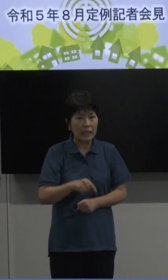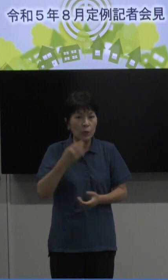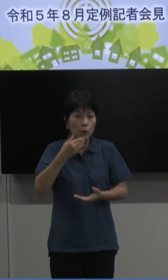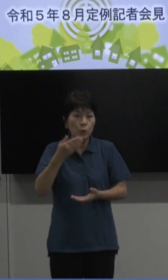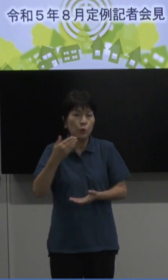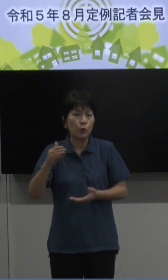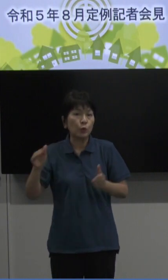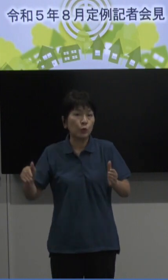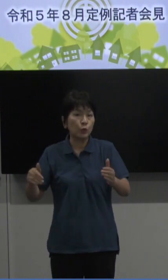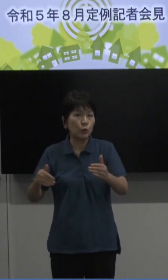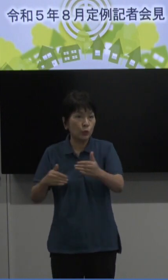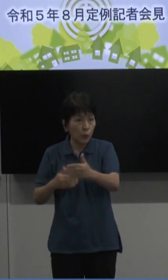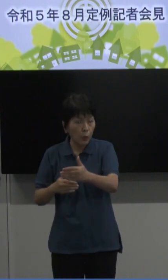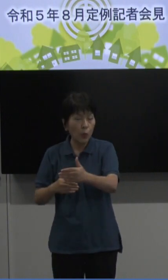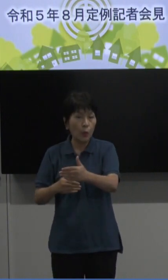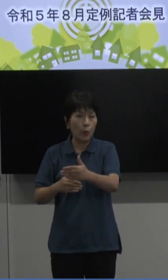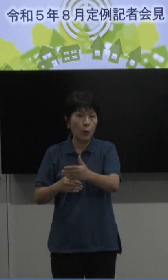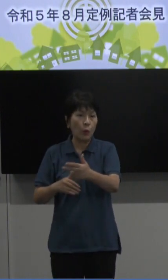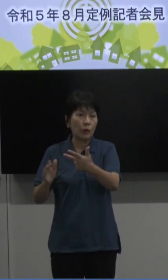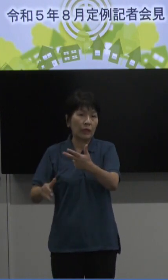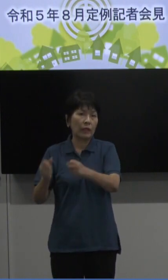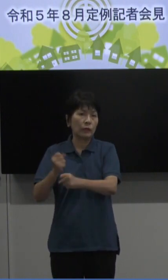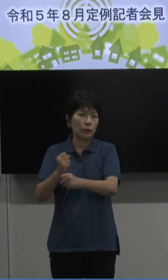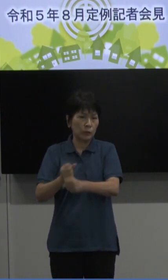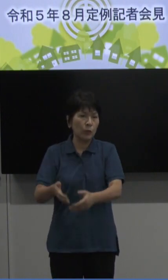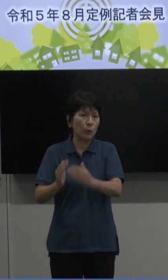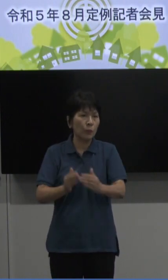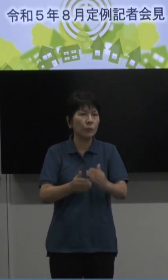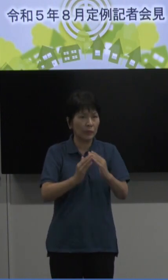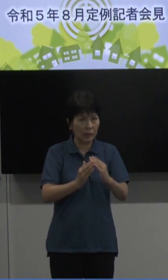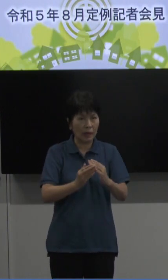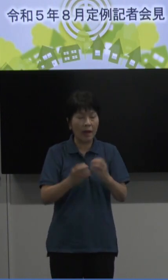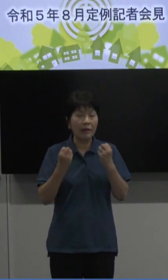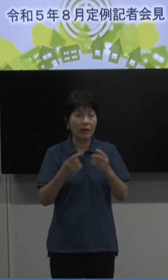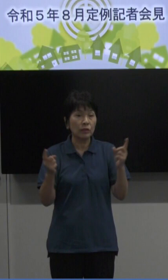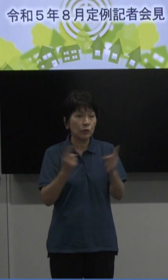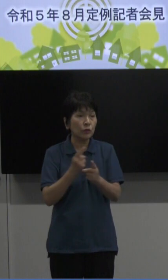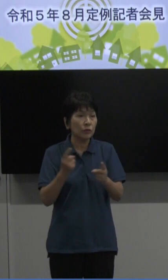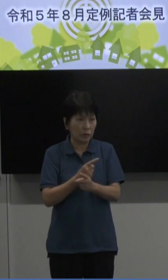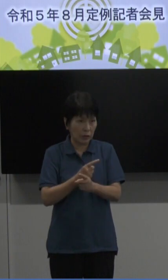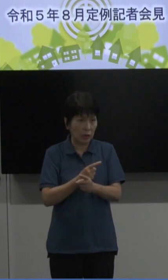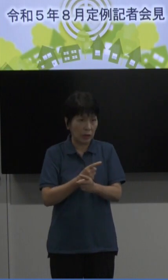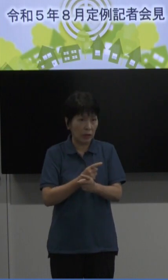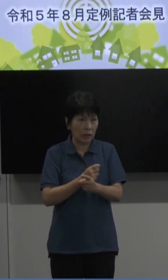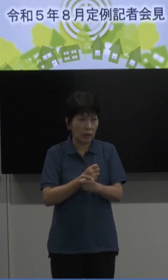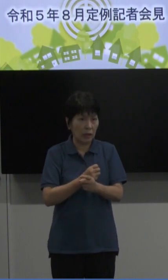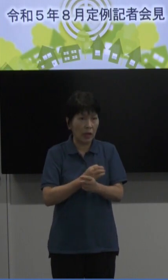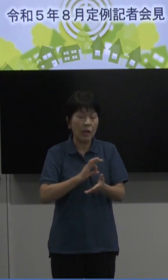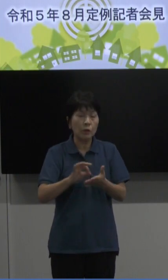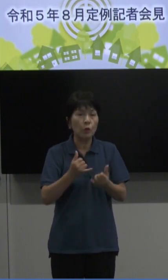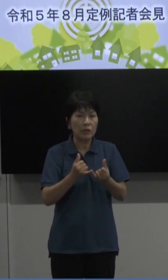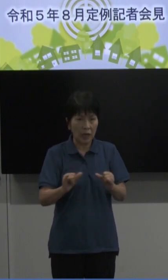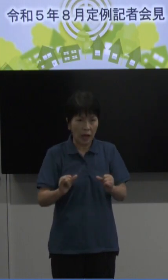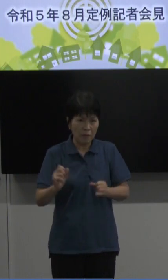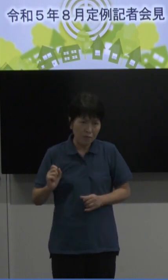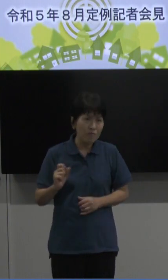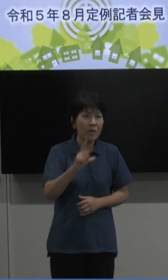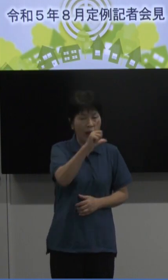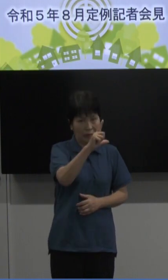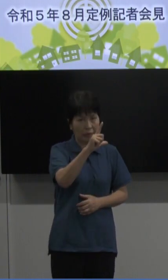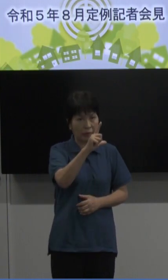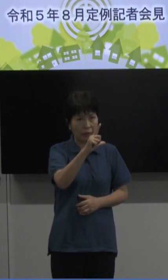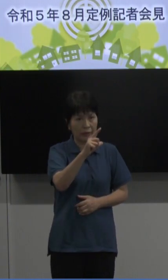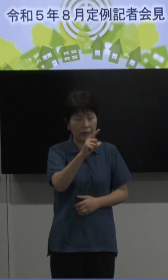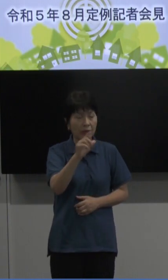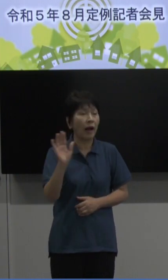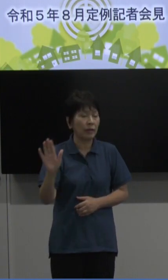り、施設を作らせていただいてですね、リニューアルしたことによりまして利活用が増えているのも事実でございます。ですからそういったことも含め